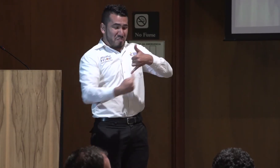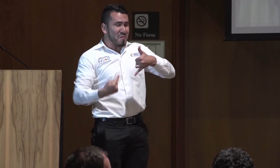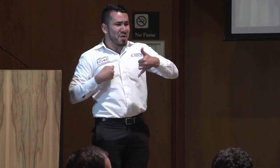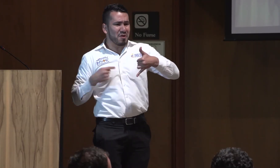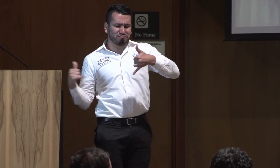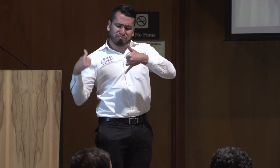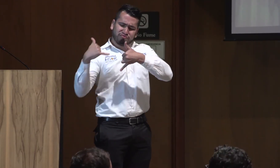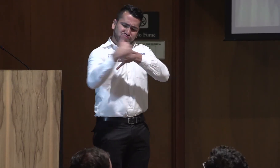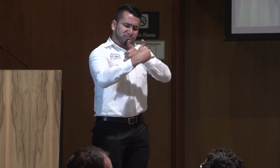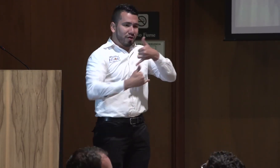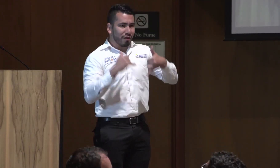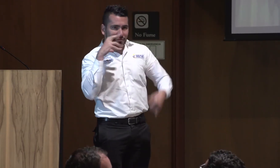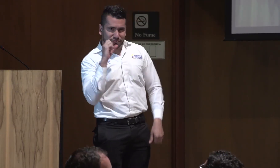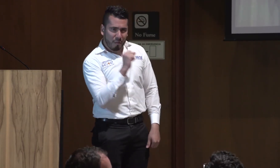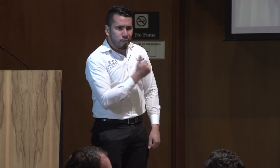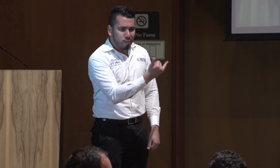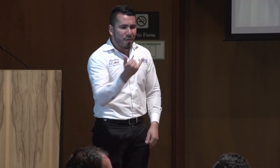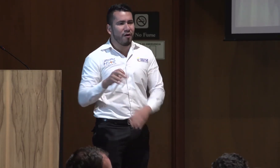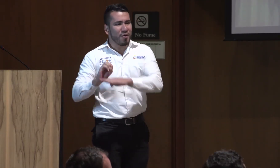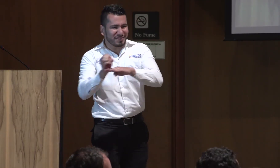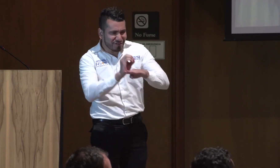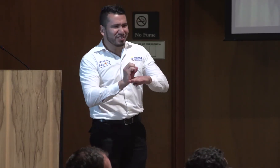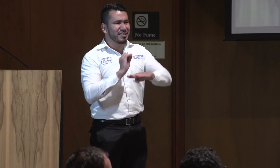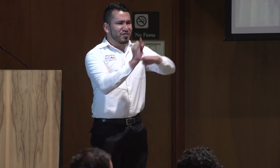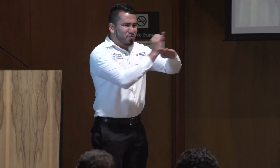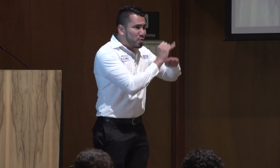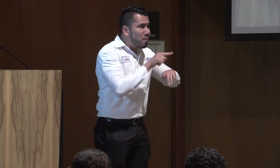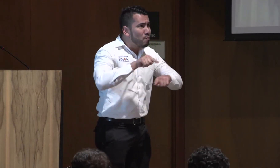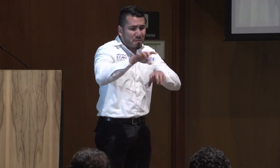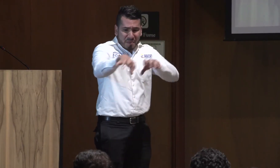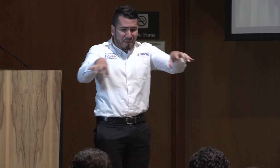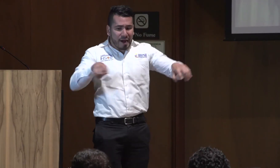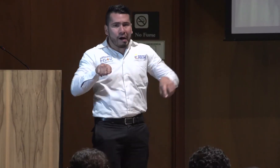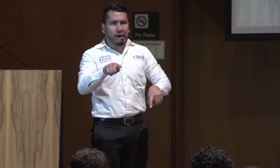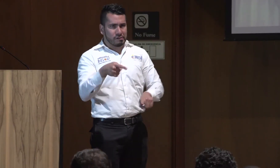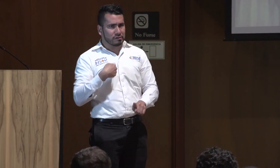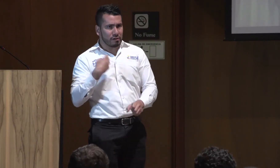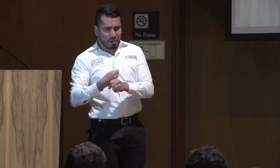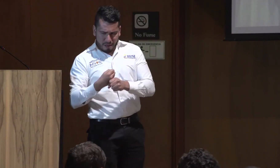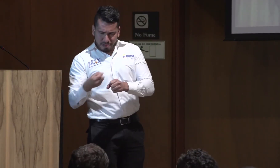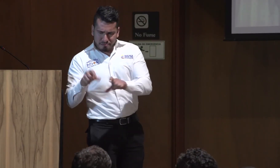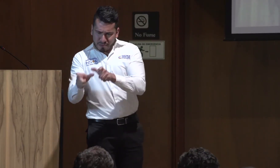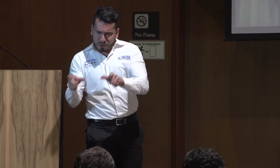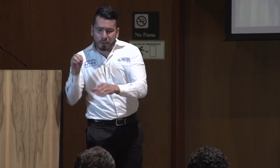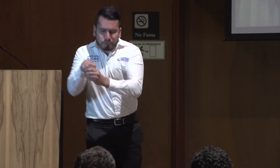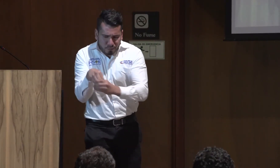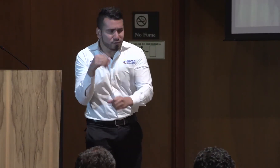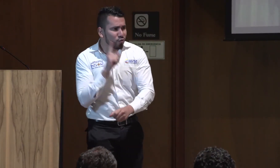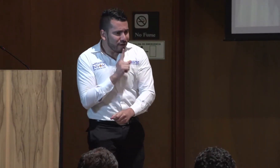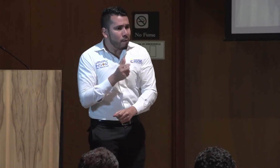identificando organizaciones e instituciones que trabajan con las comunidades sordas en diferentes ciudades. Nosotros los